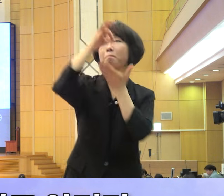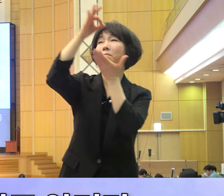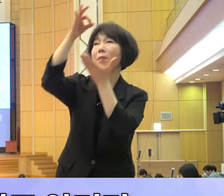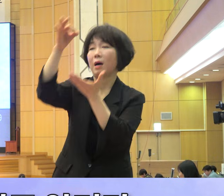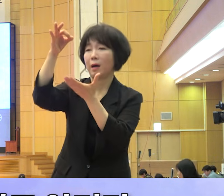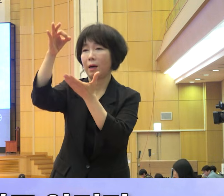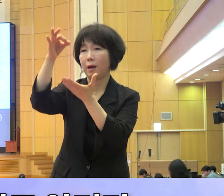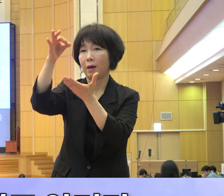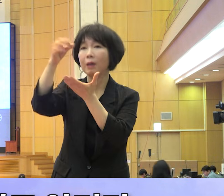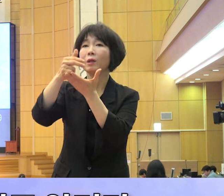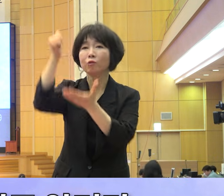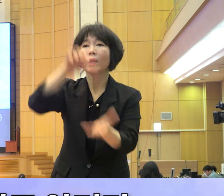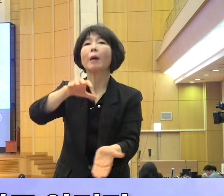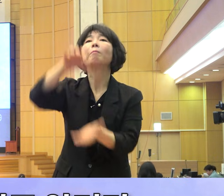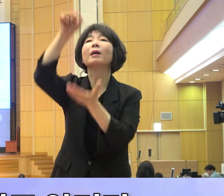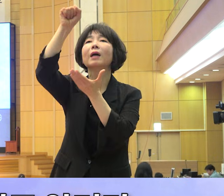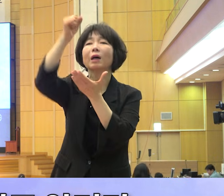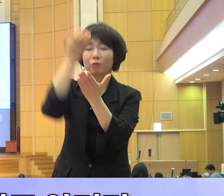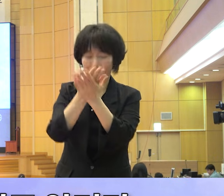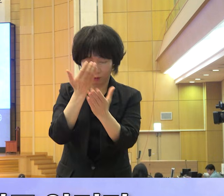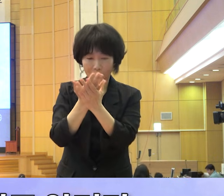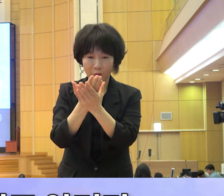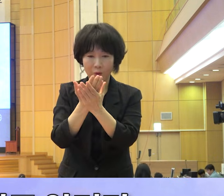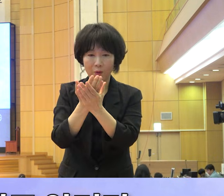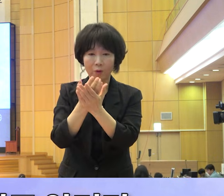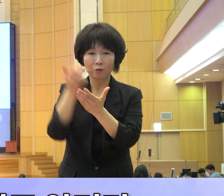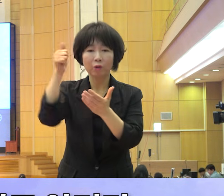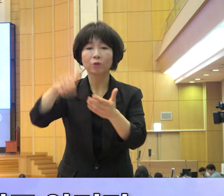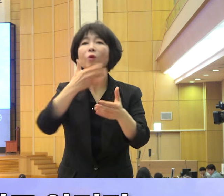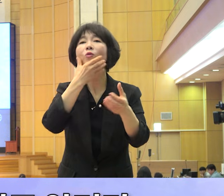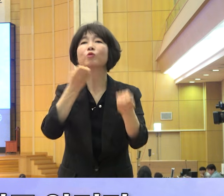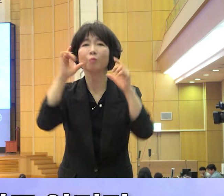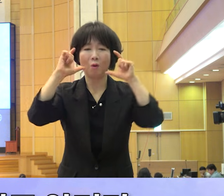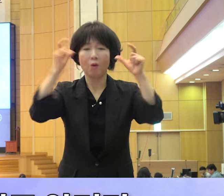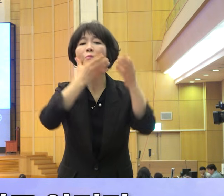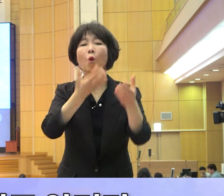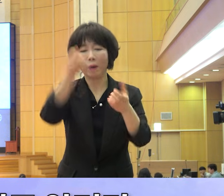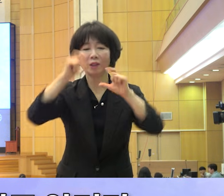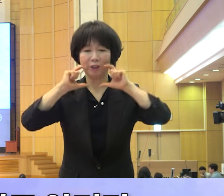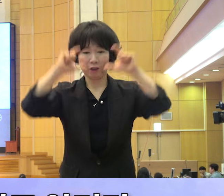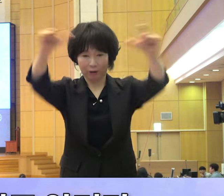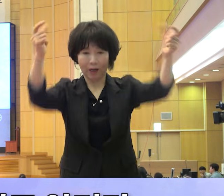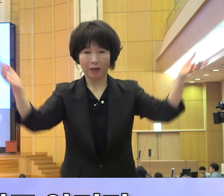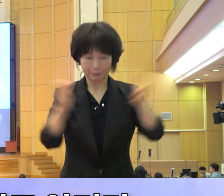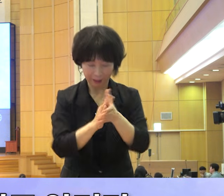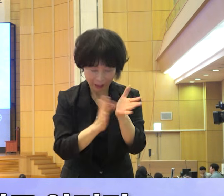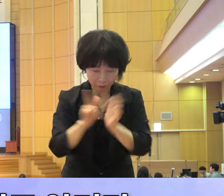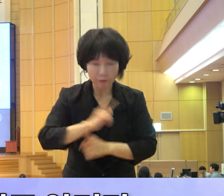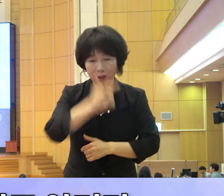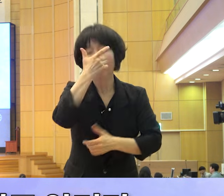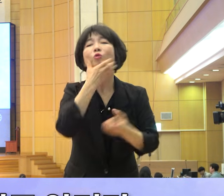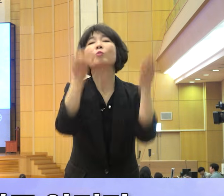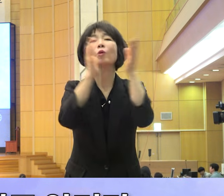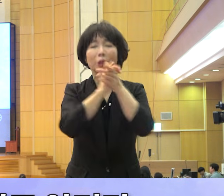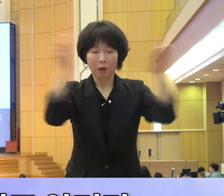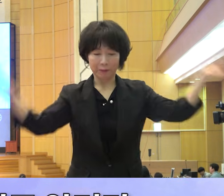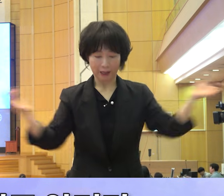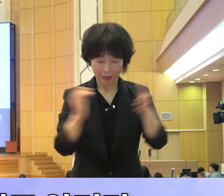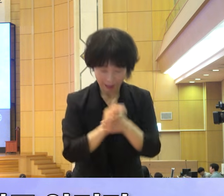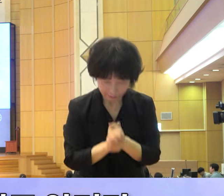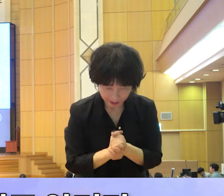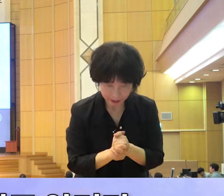드립니다. 주님께서 받아 흠양하시고 주의 종이 축복하오니 복이 임할지어다. 예수님 이름으로 축복